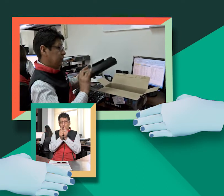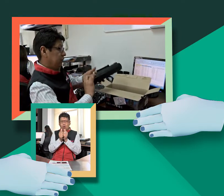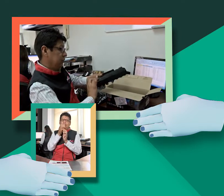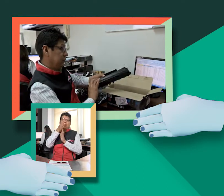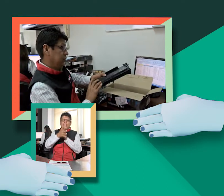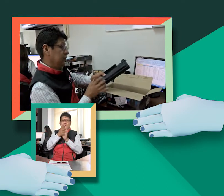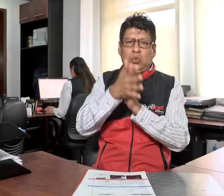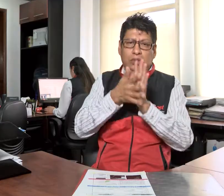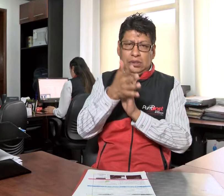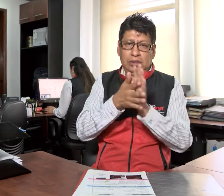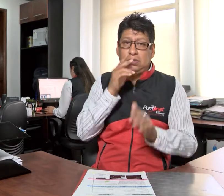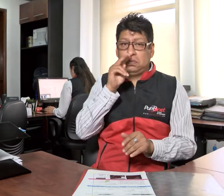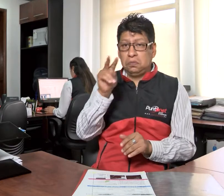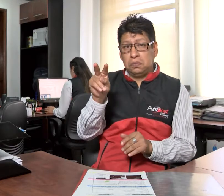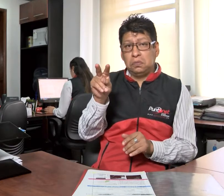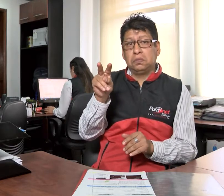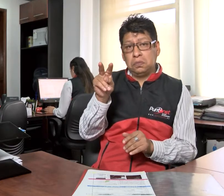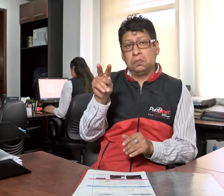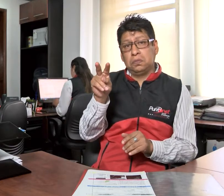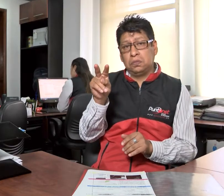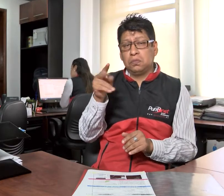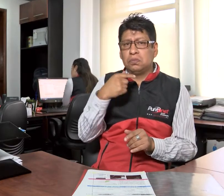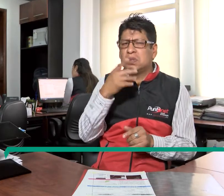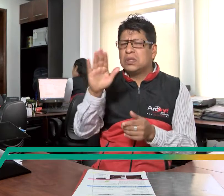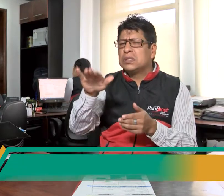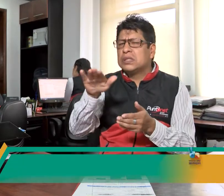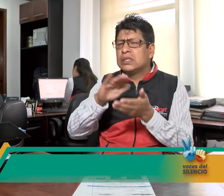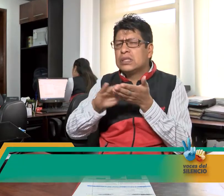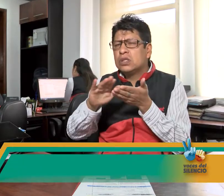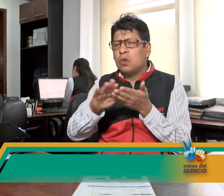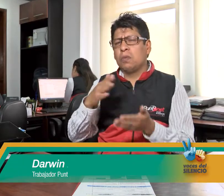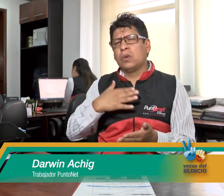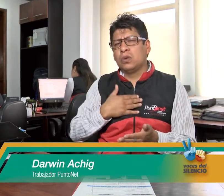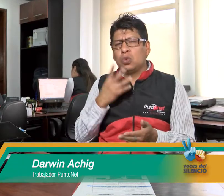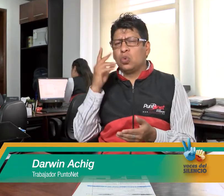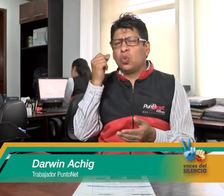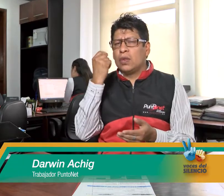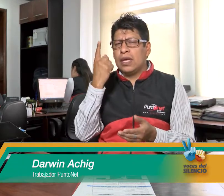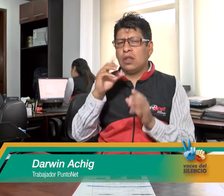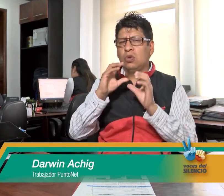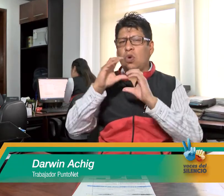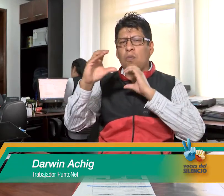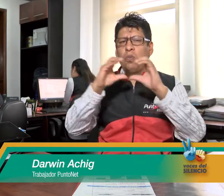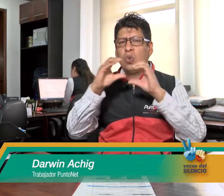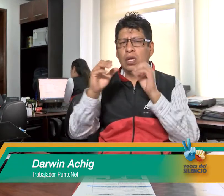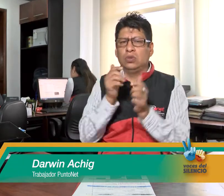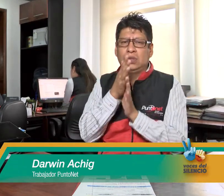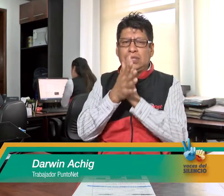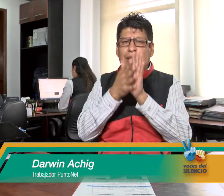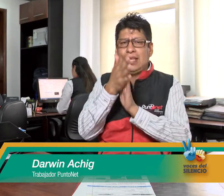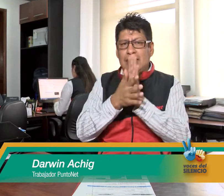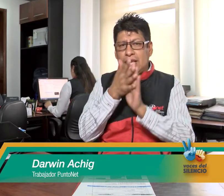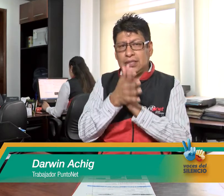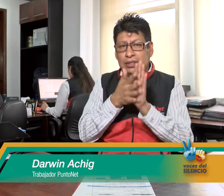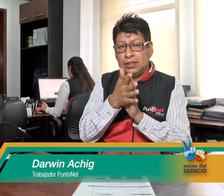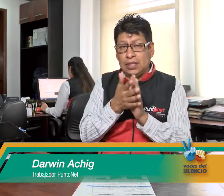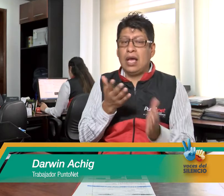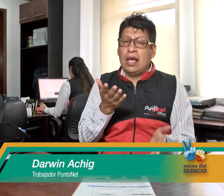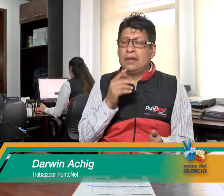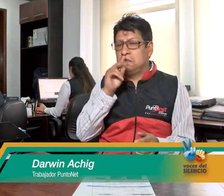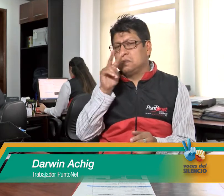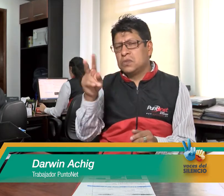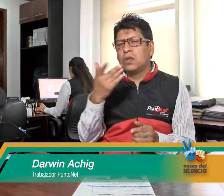me llamó la atención que un amigo sordo quien igual que yo también analizaba también usaba lengua de señas